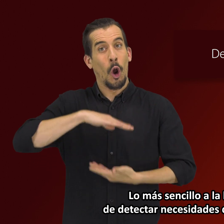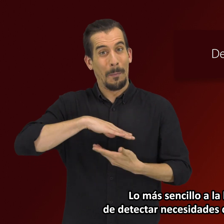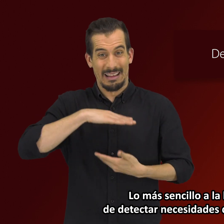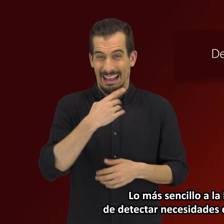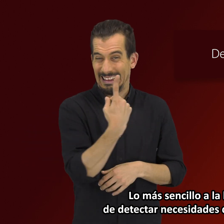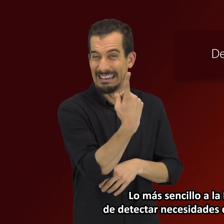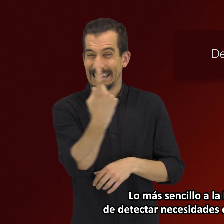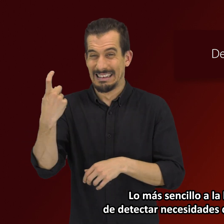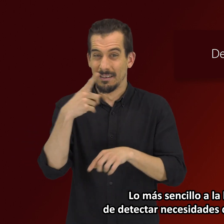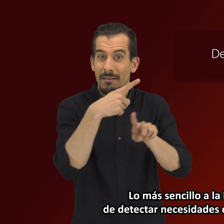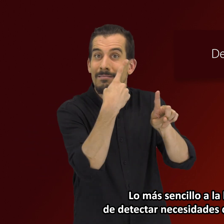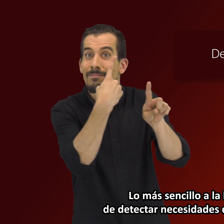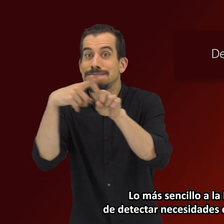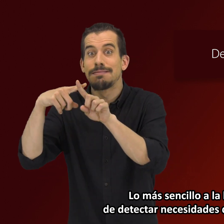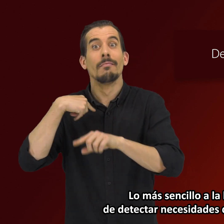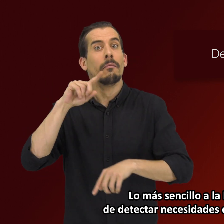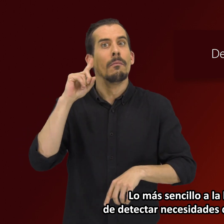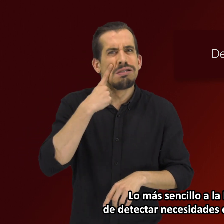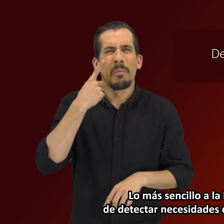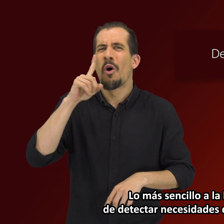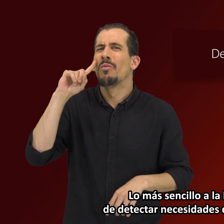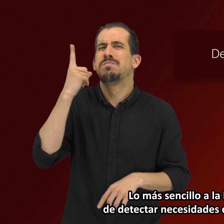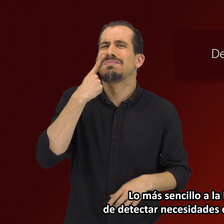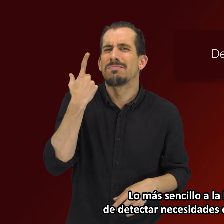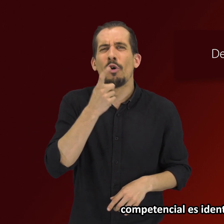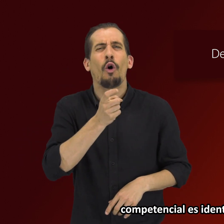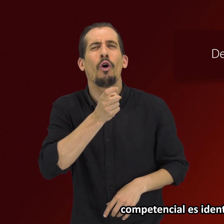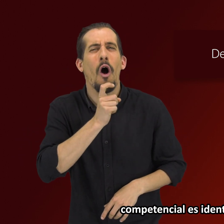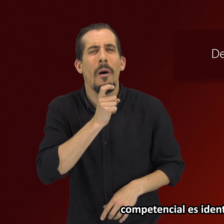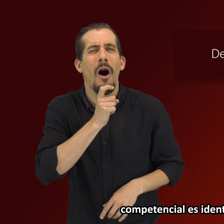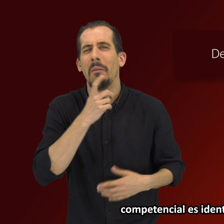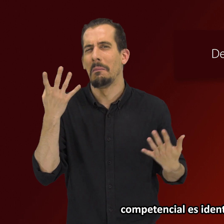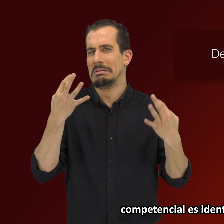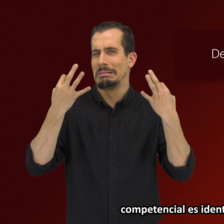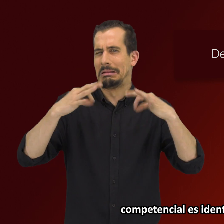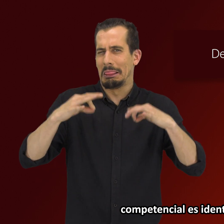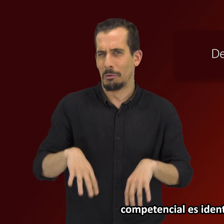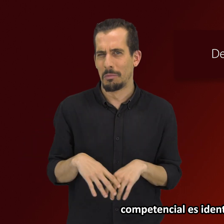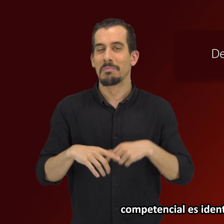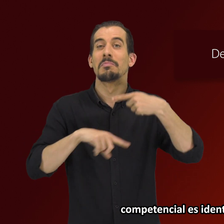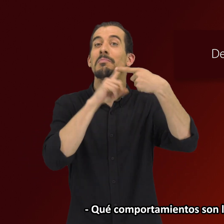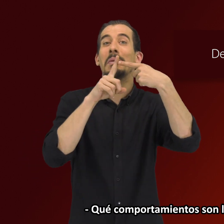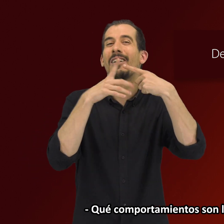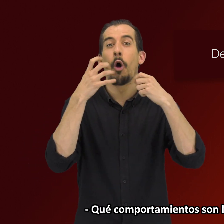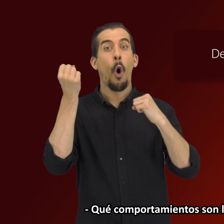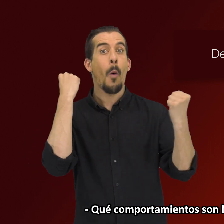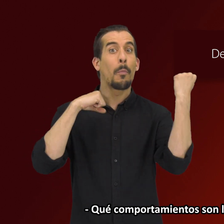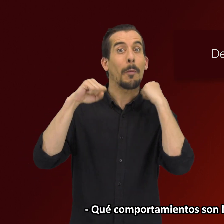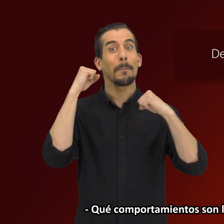Lo más sencillo a la hora de detectar necesidades de mejora competencial es identificar qué comportamientos son los